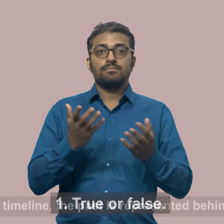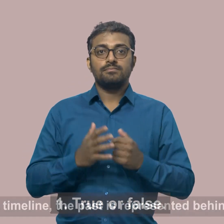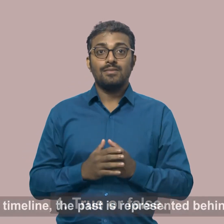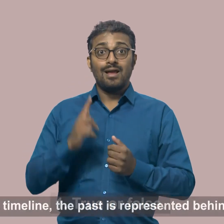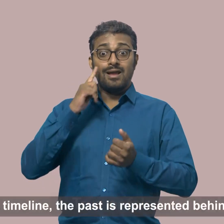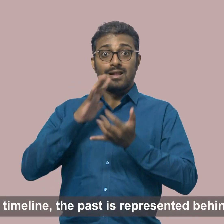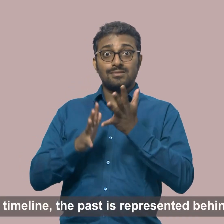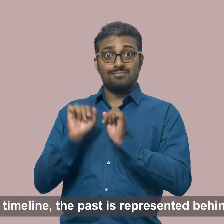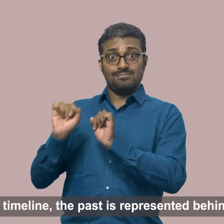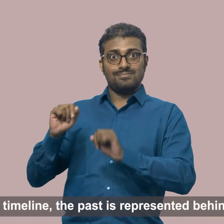इन टेक्स्ट क्वेश्चन करेंगे.